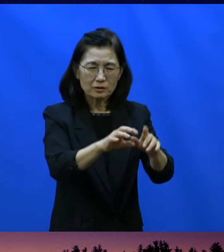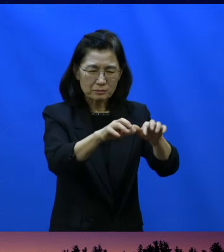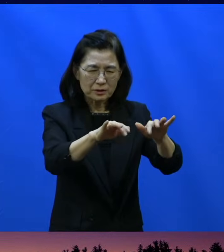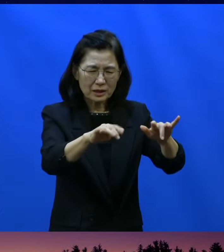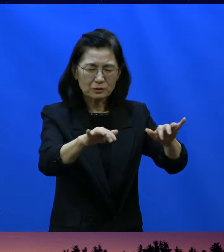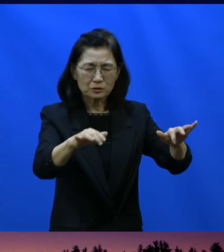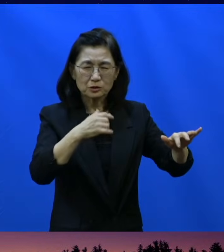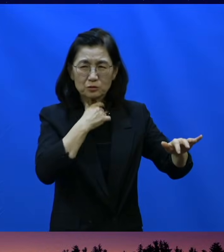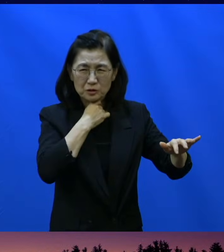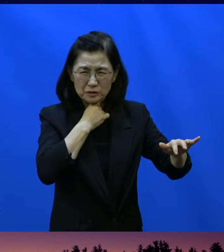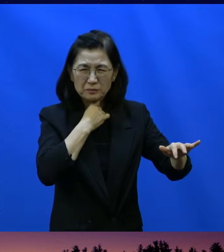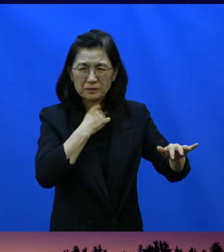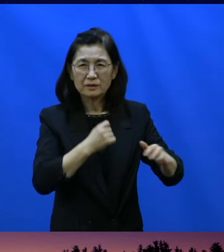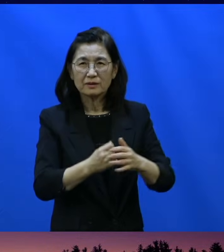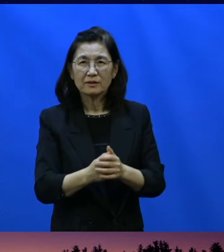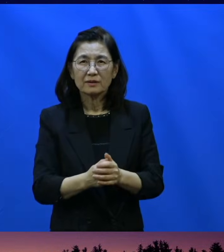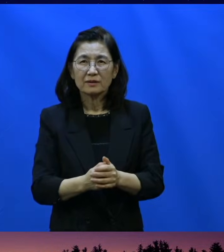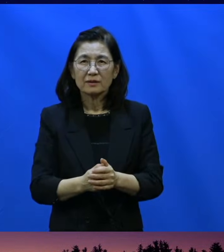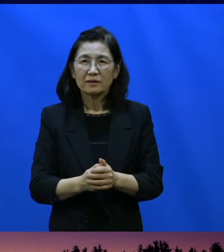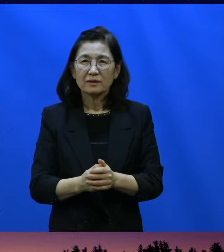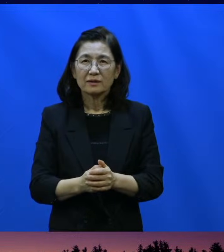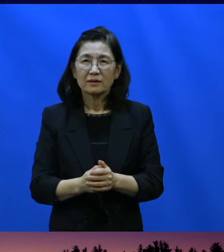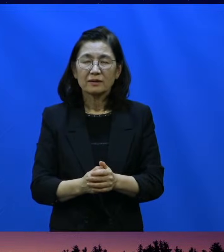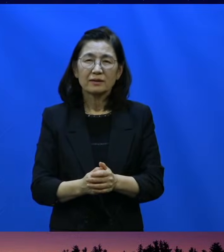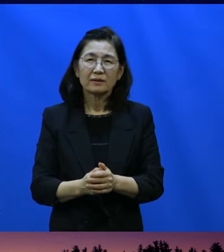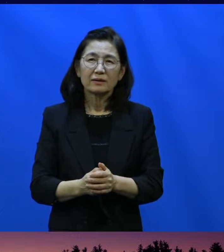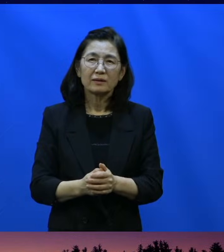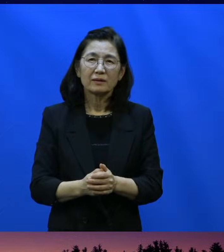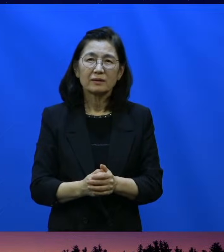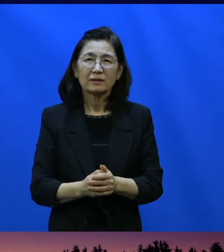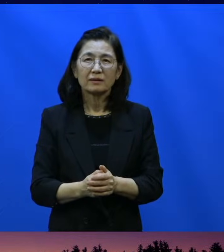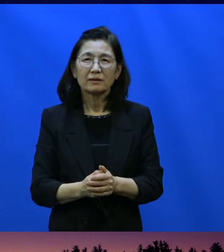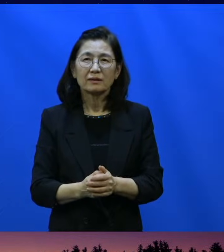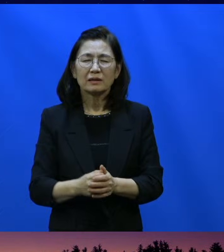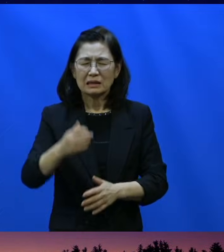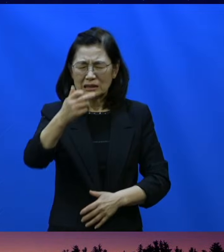여러분, 엄청난 선물을 받은 사람은요, 잠이 안 와요.